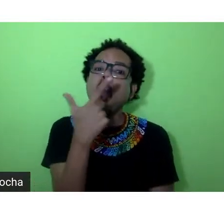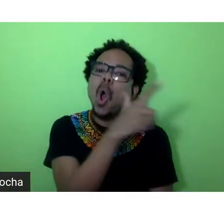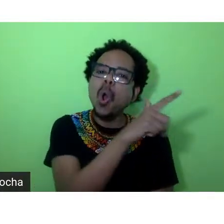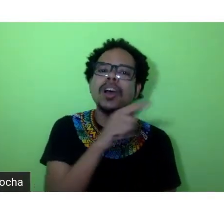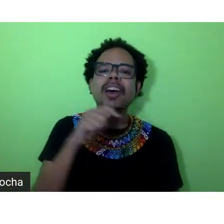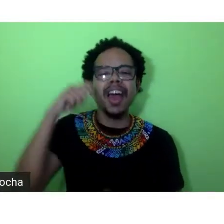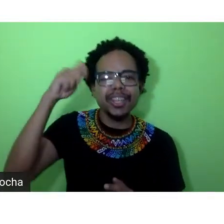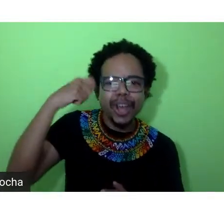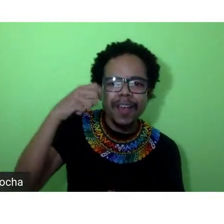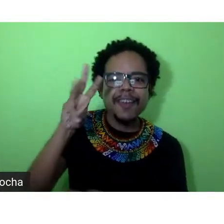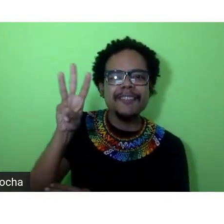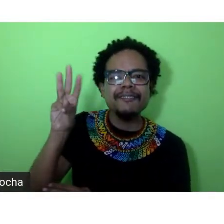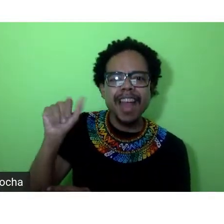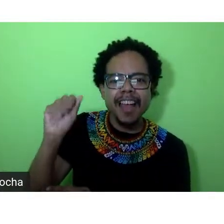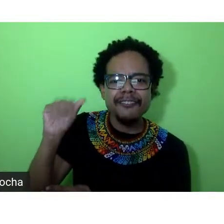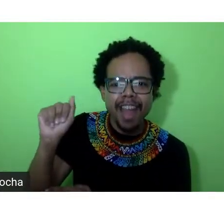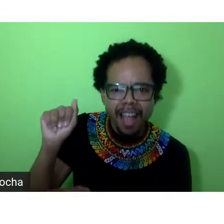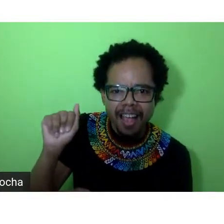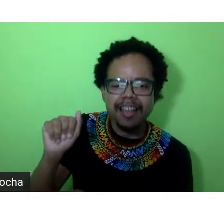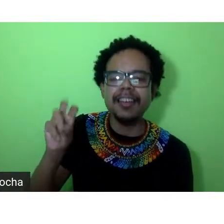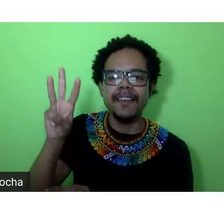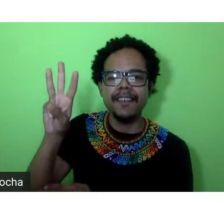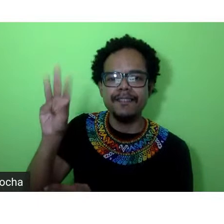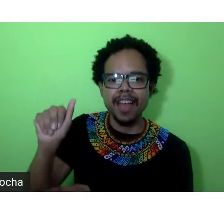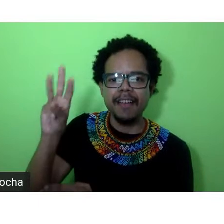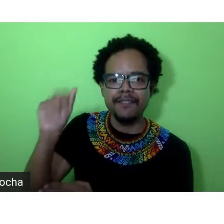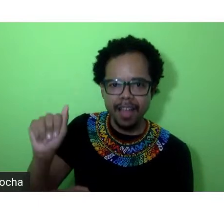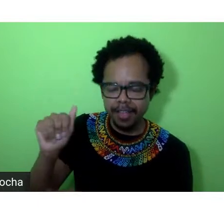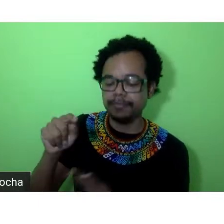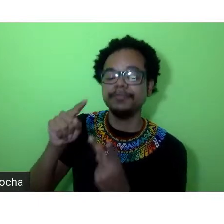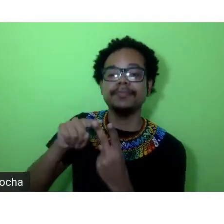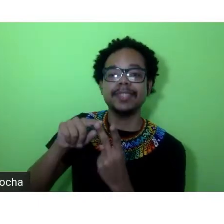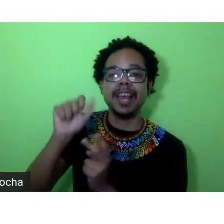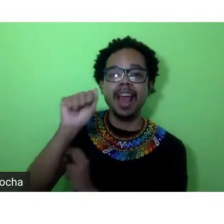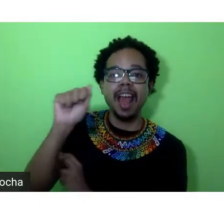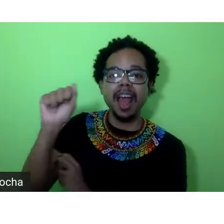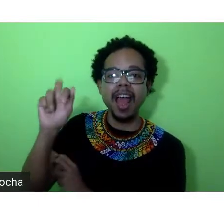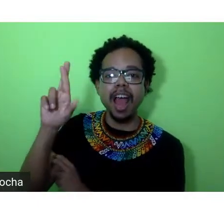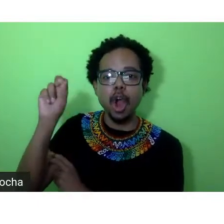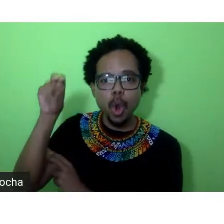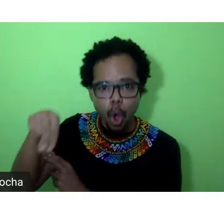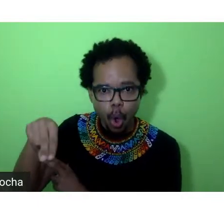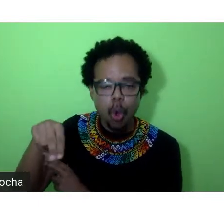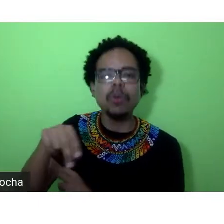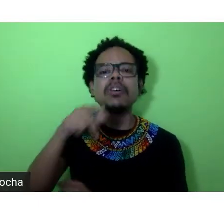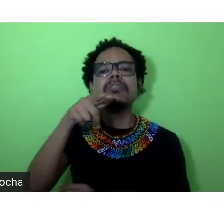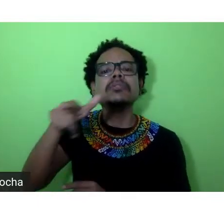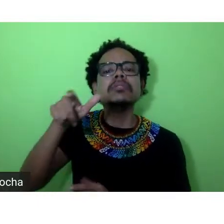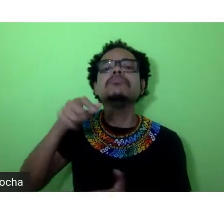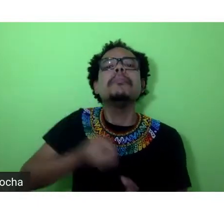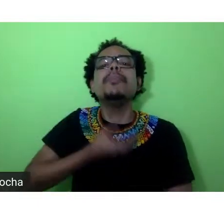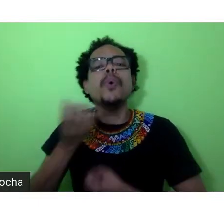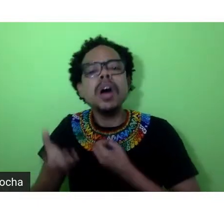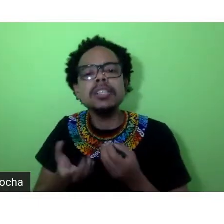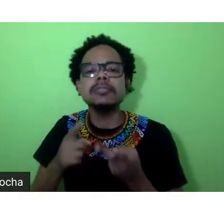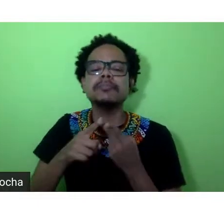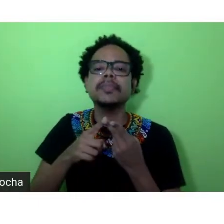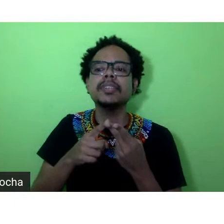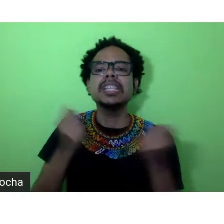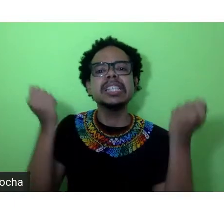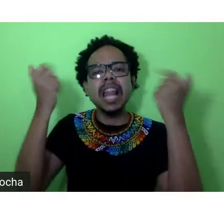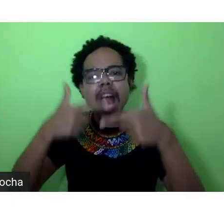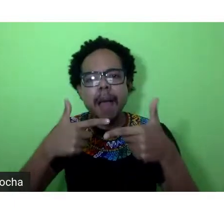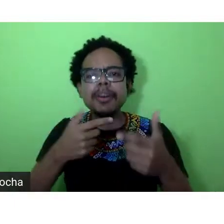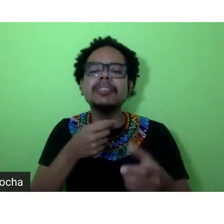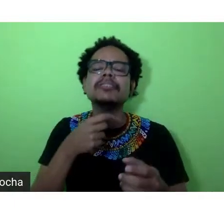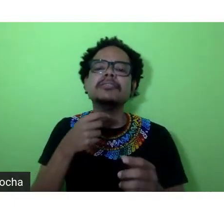apresentando danças Islã poemas se estiver no a babá a